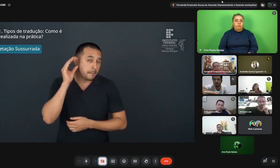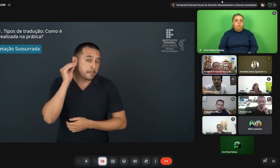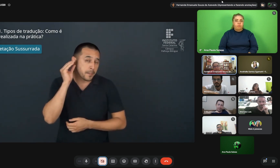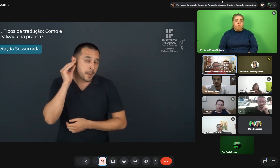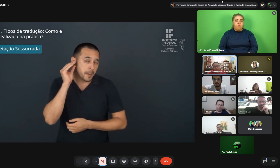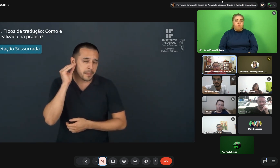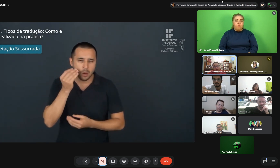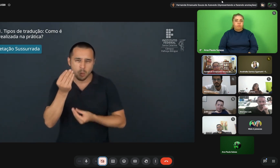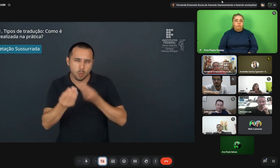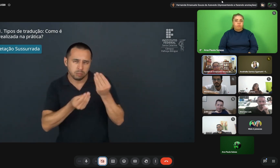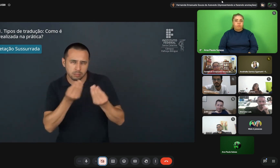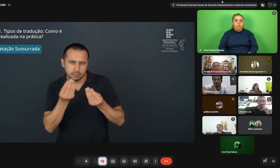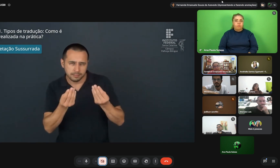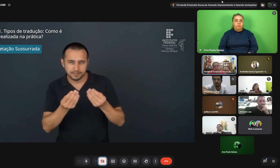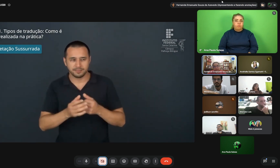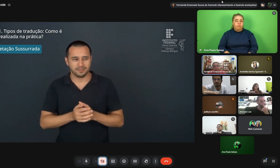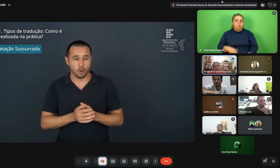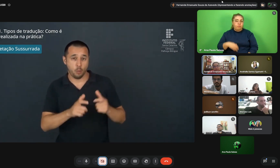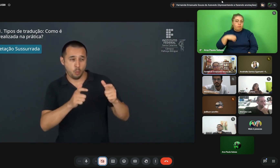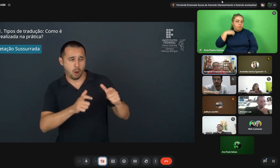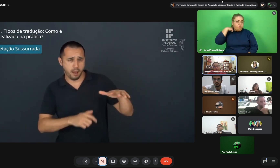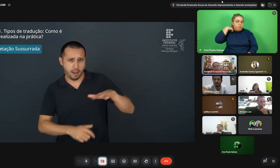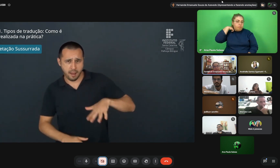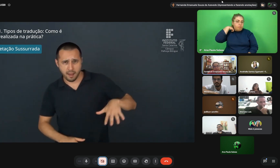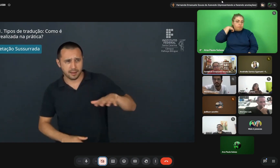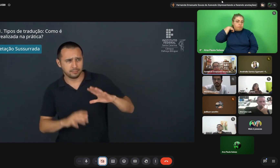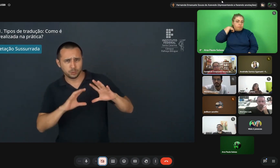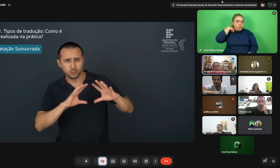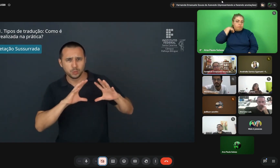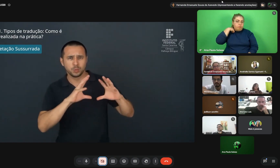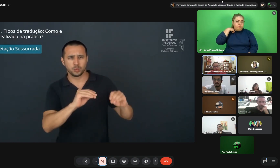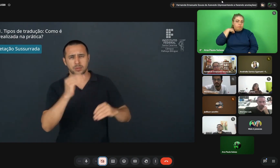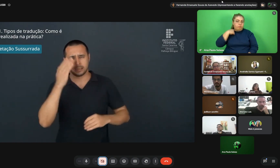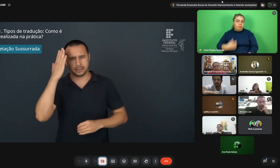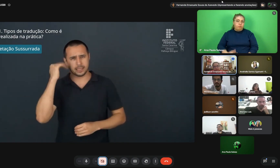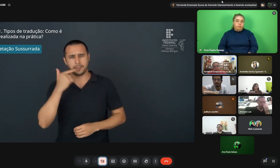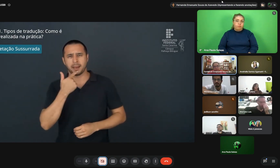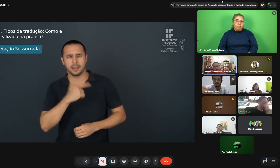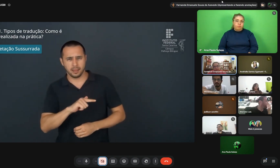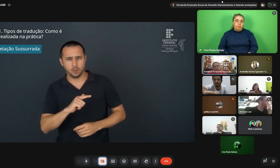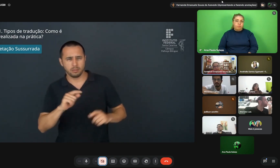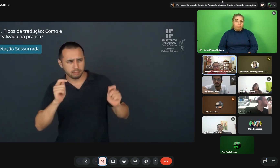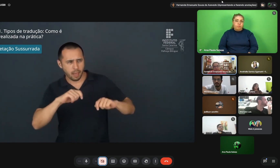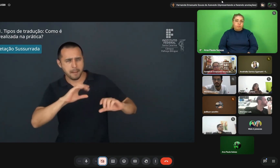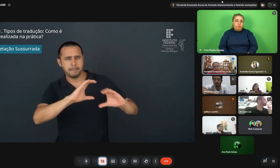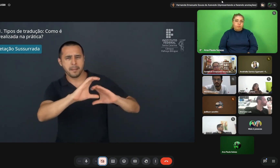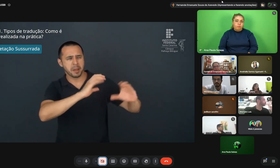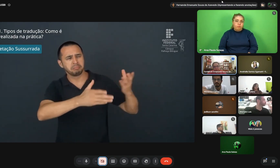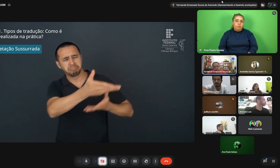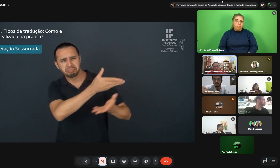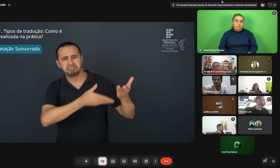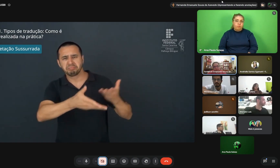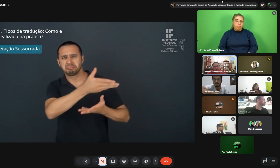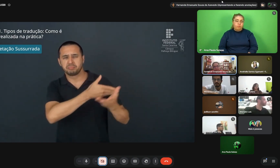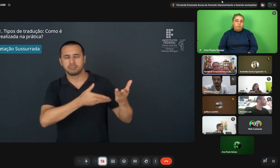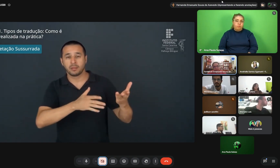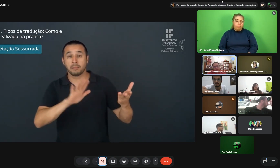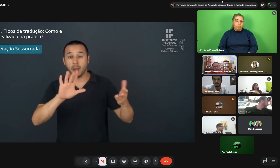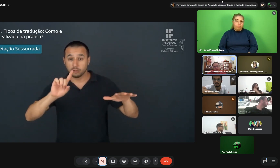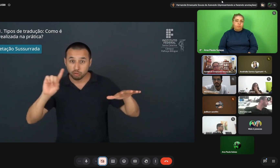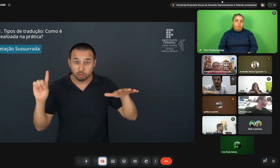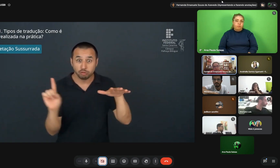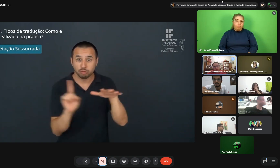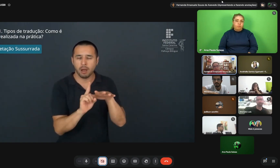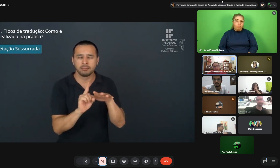A interpretação sussurrada, ela acontece de que maneira? Está ali num local, em uma área de uma língua de